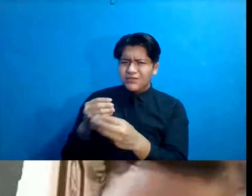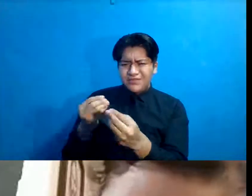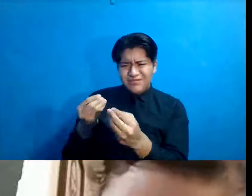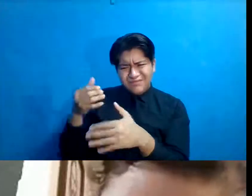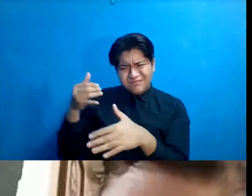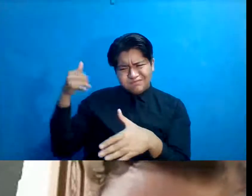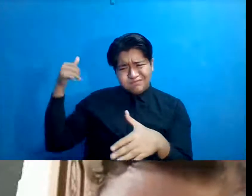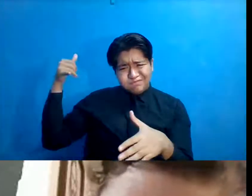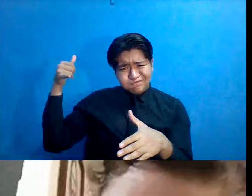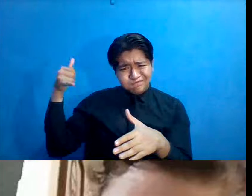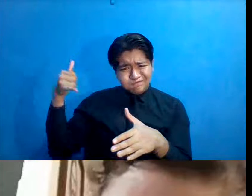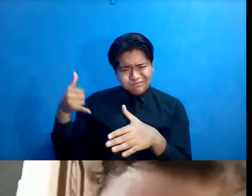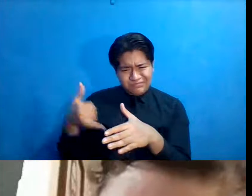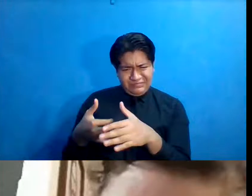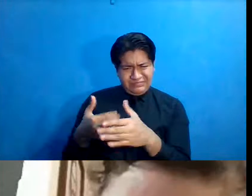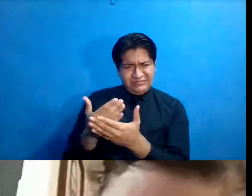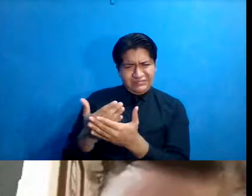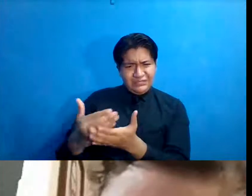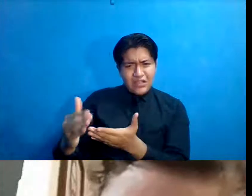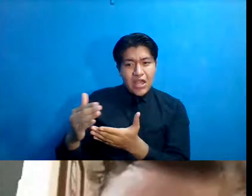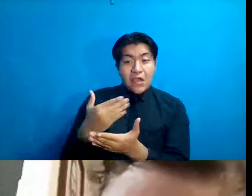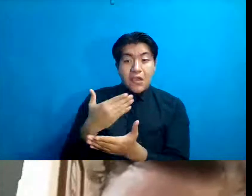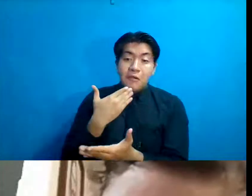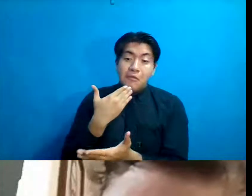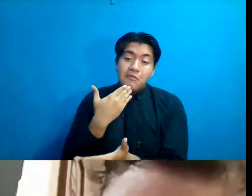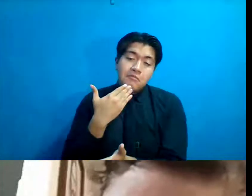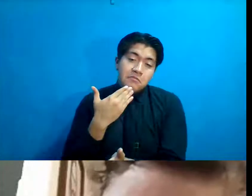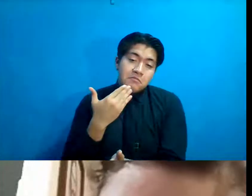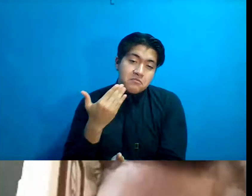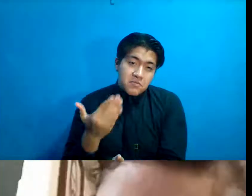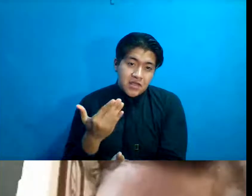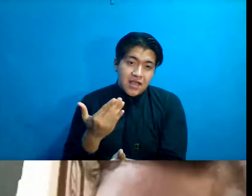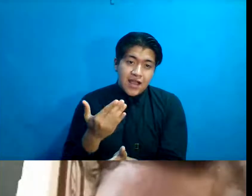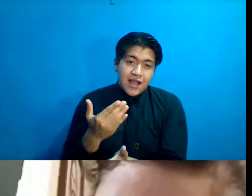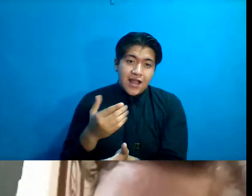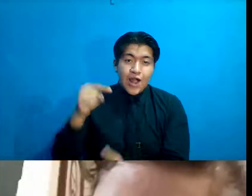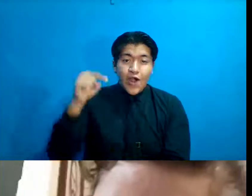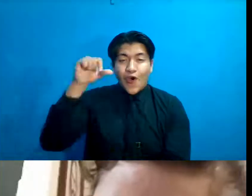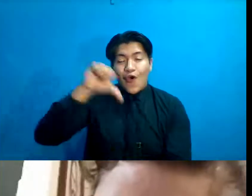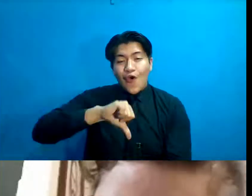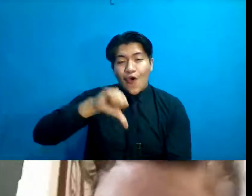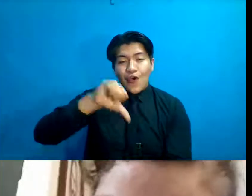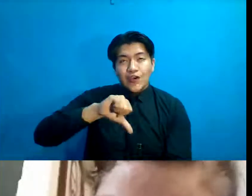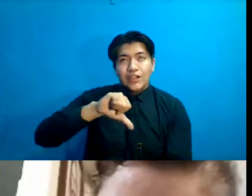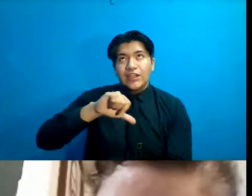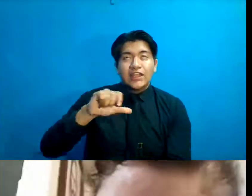profundos para decir, bueno, pues vamos a ver aspectos